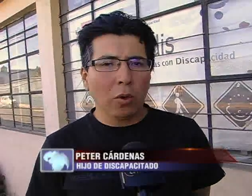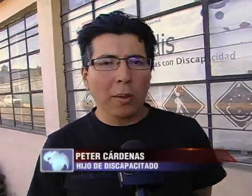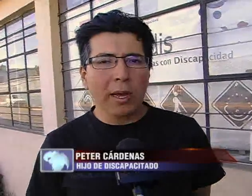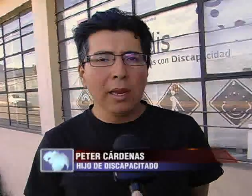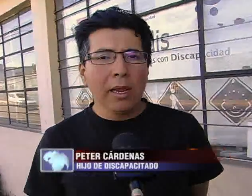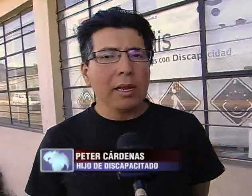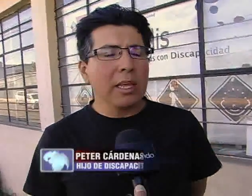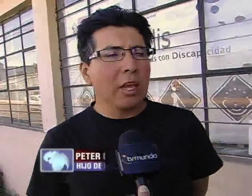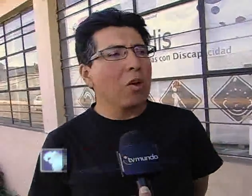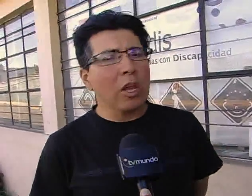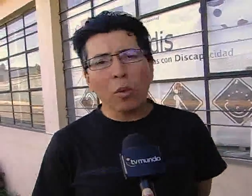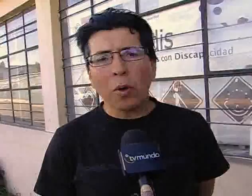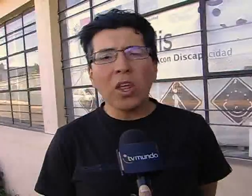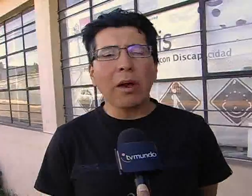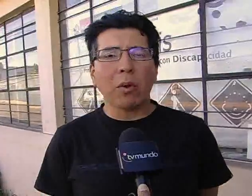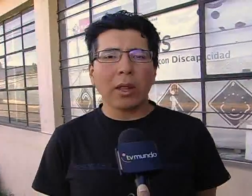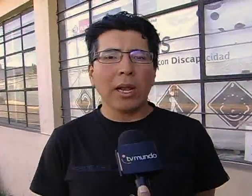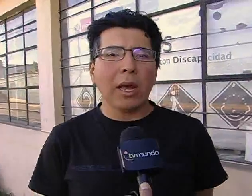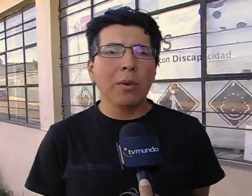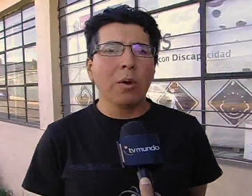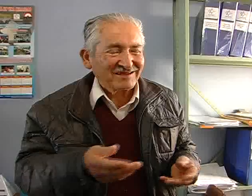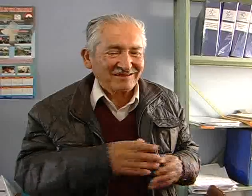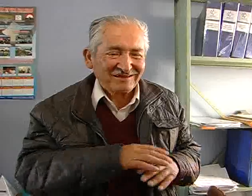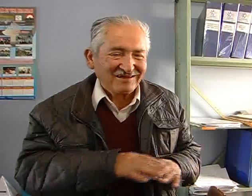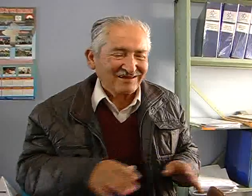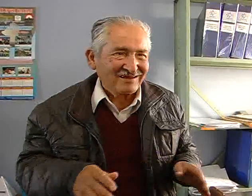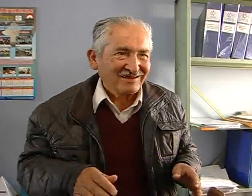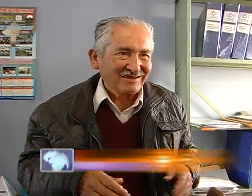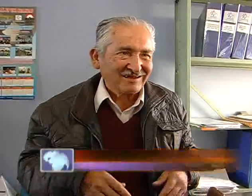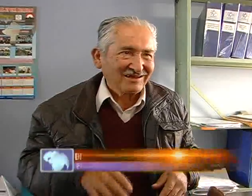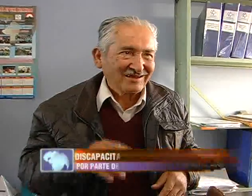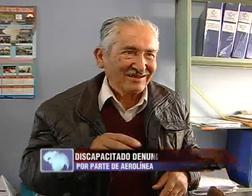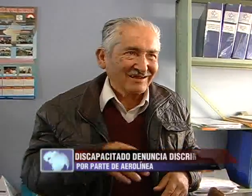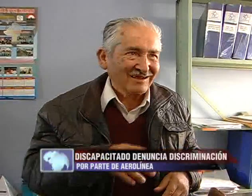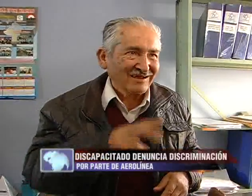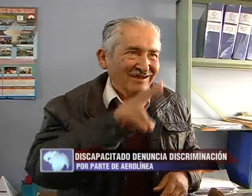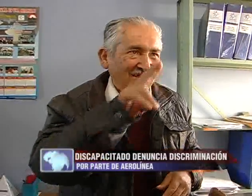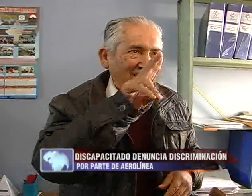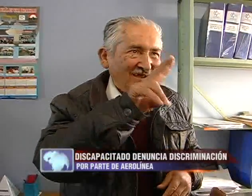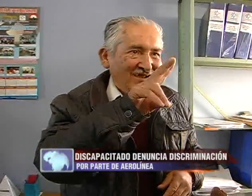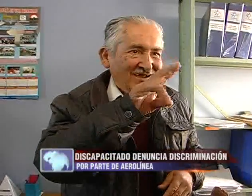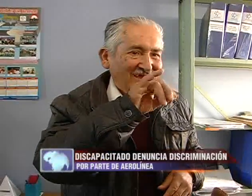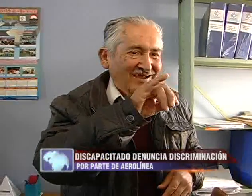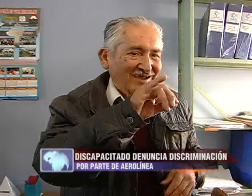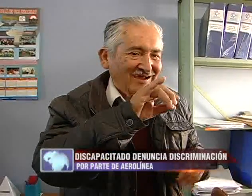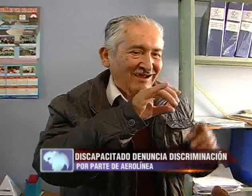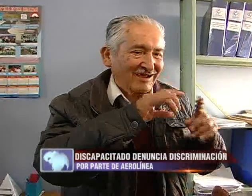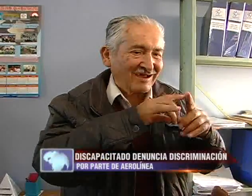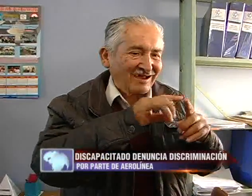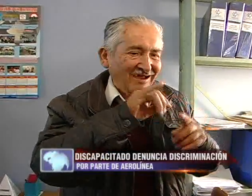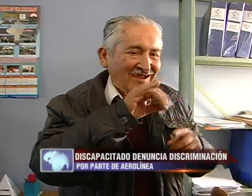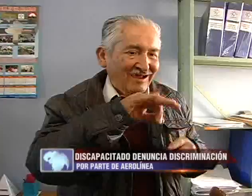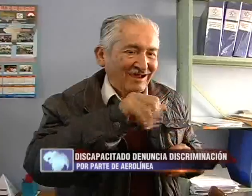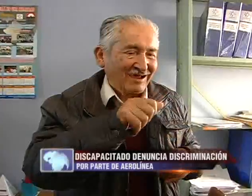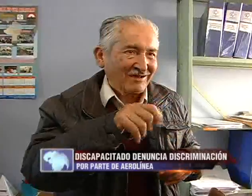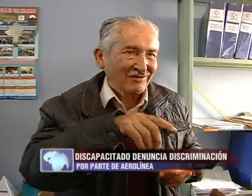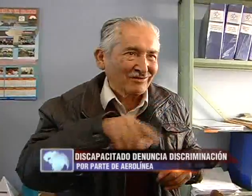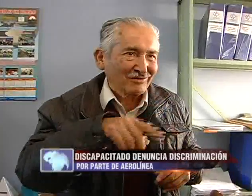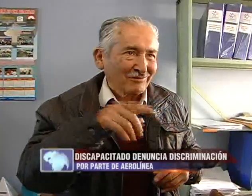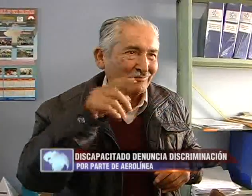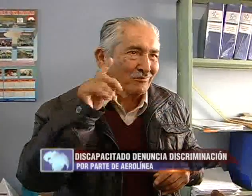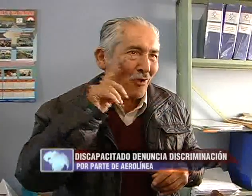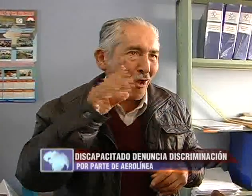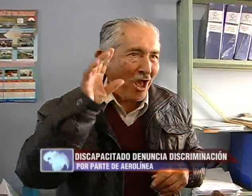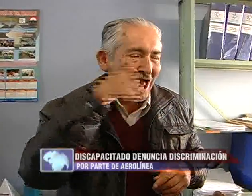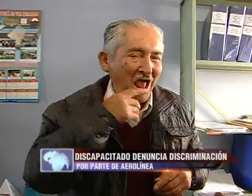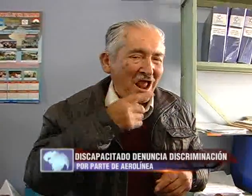de Peruvian, le dijeron que no podía abordar el avión porque era sordomudo y que tenía que firmar unos documentos. Entonces mi papá